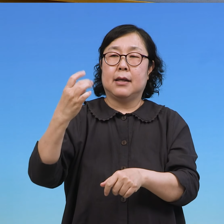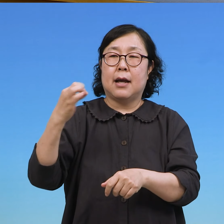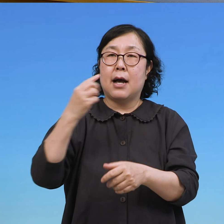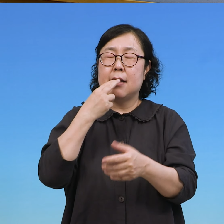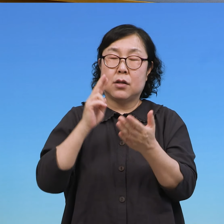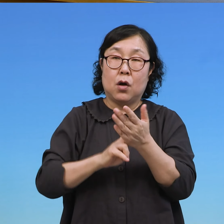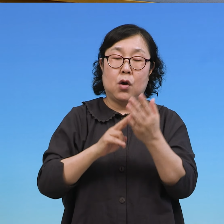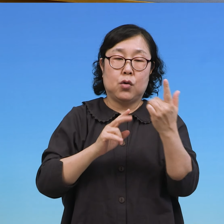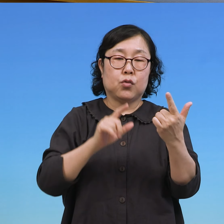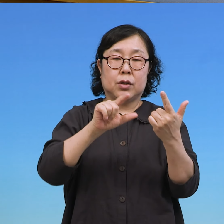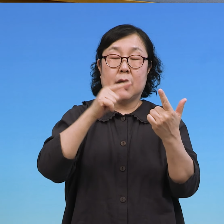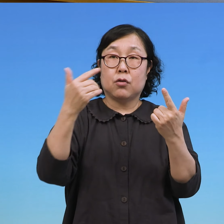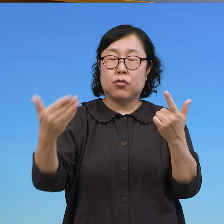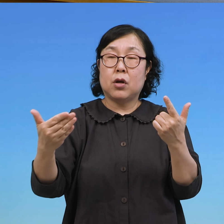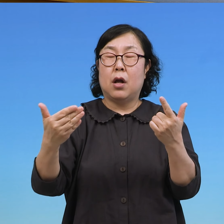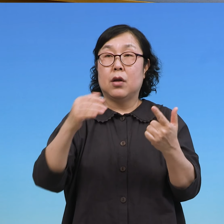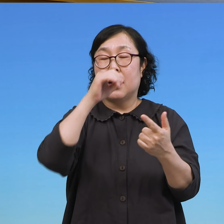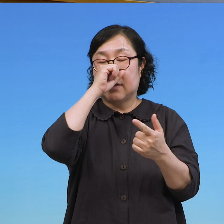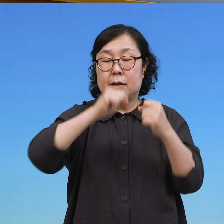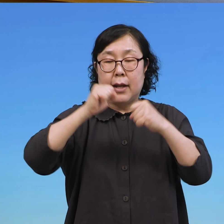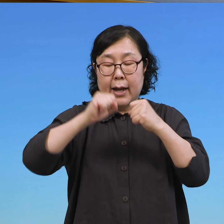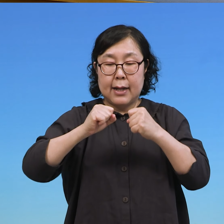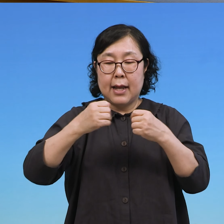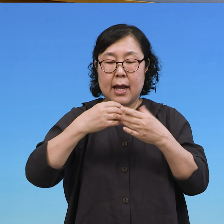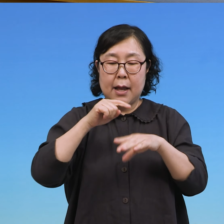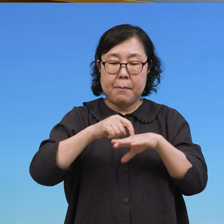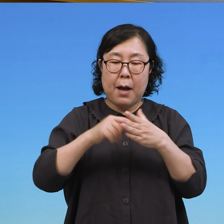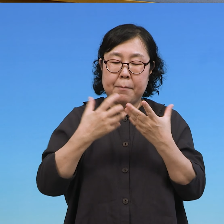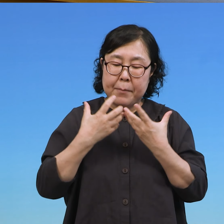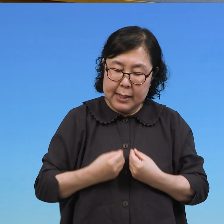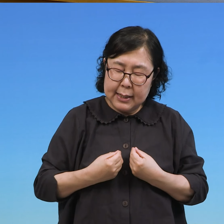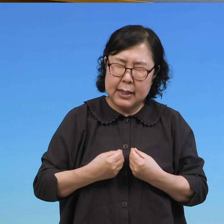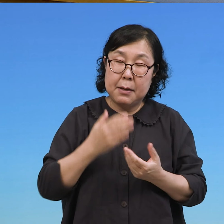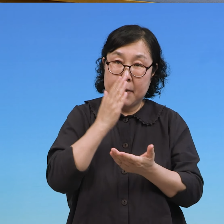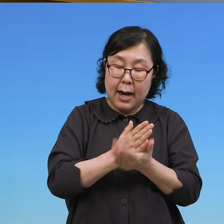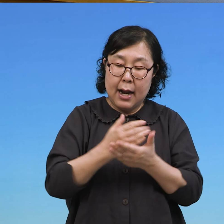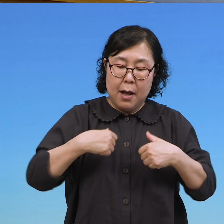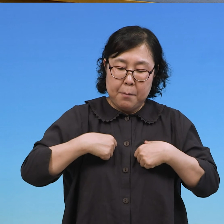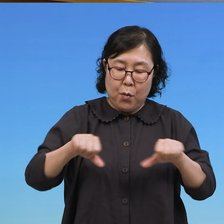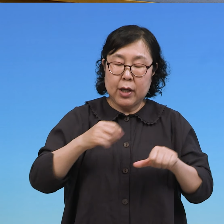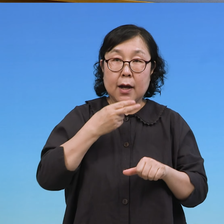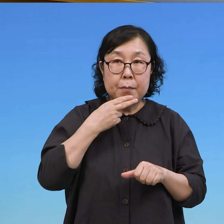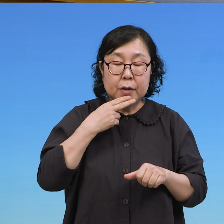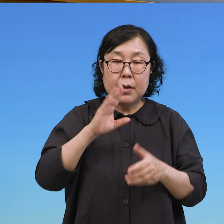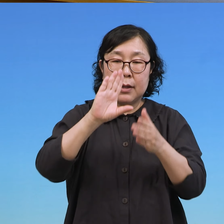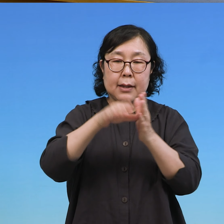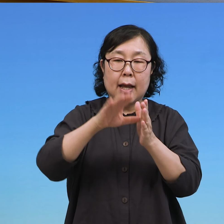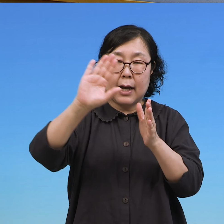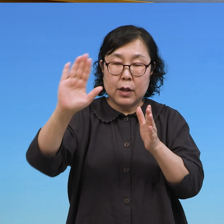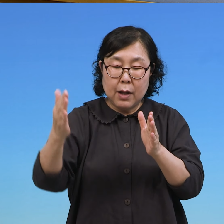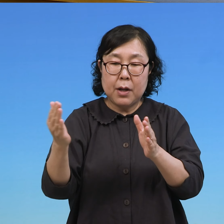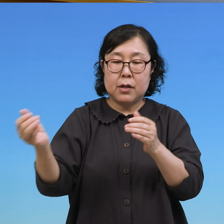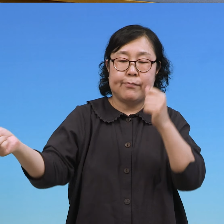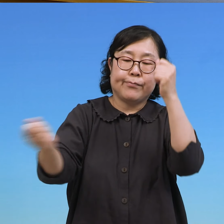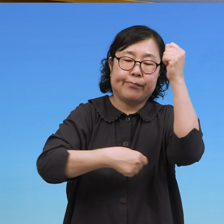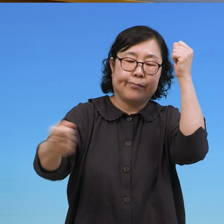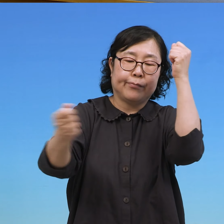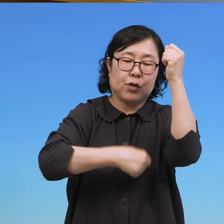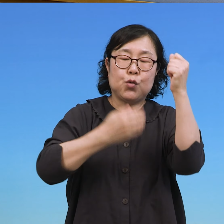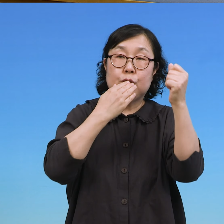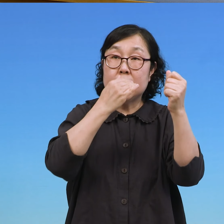9절이요, 우리가 선을 행하되 낙심하지 말지니 포기하지 아니하면 때가 이름에 거두리라.